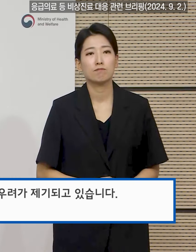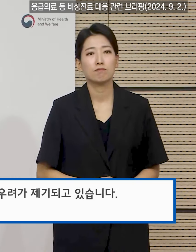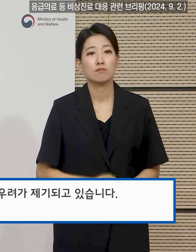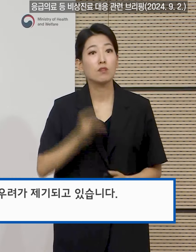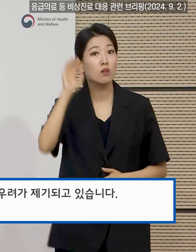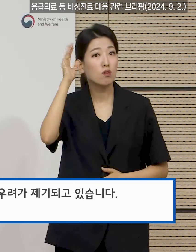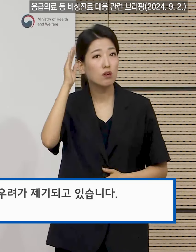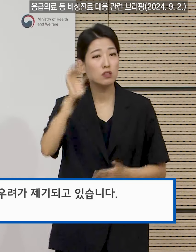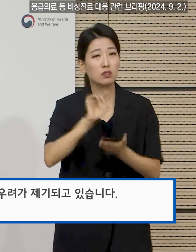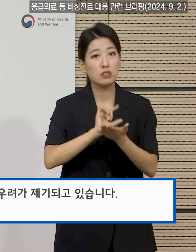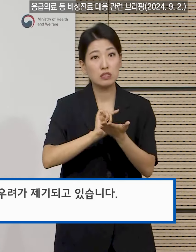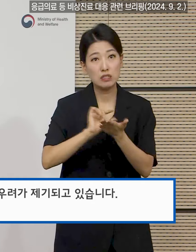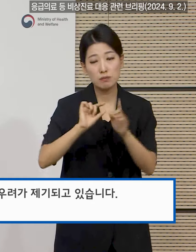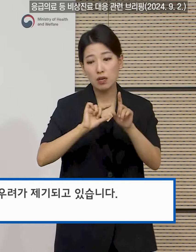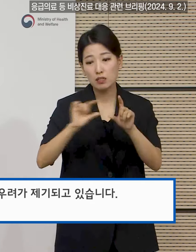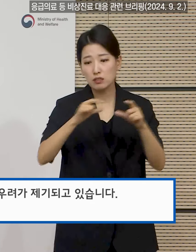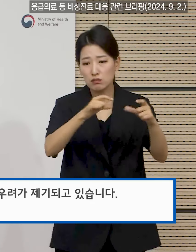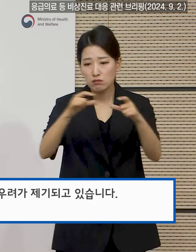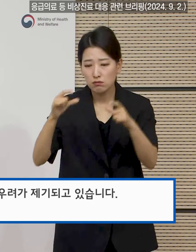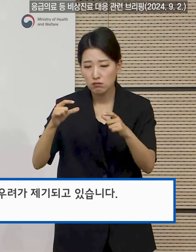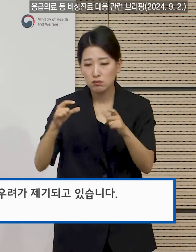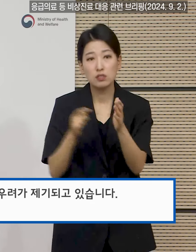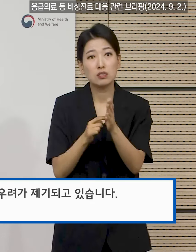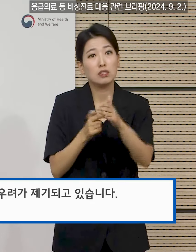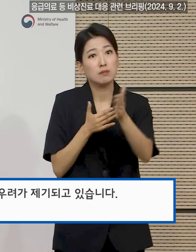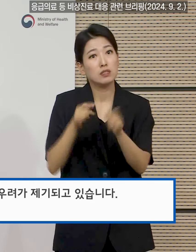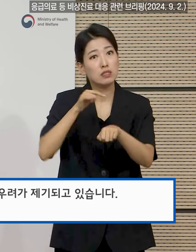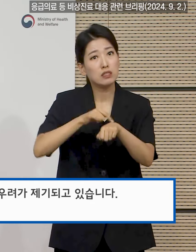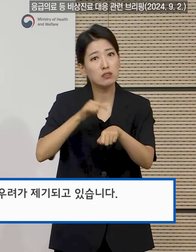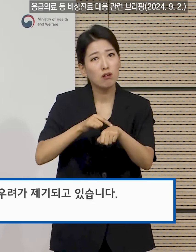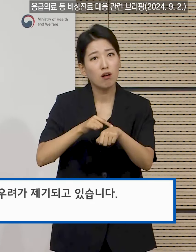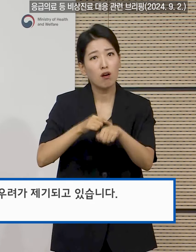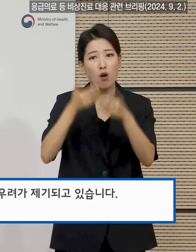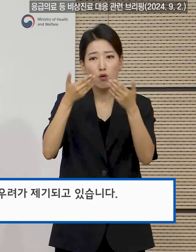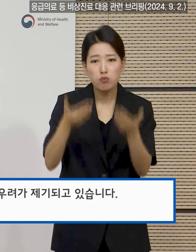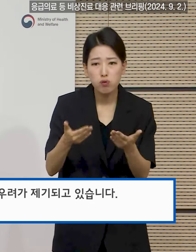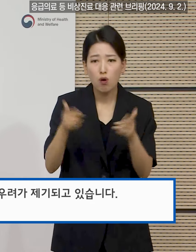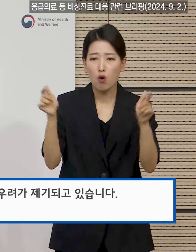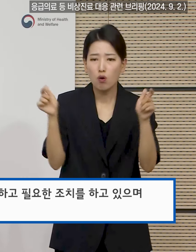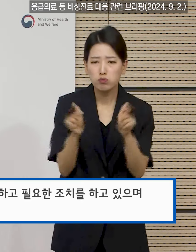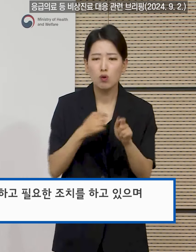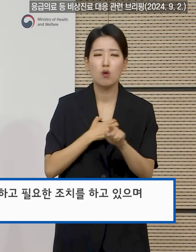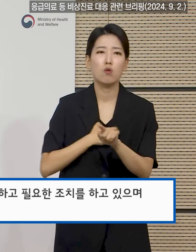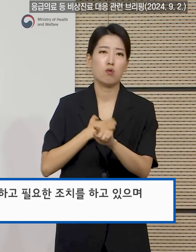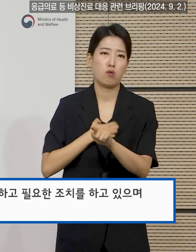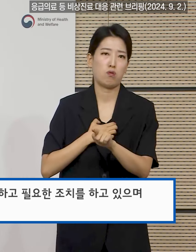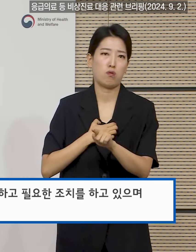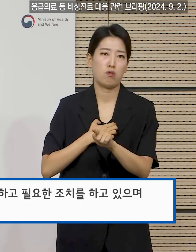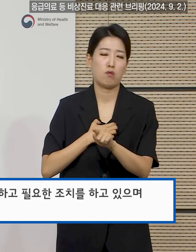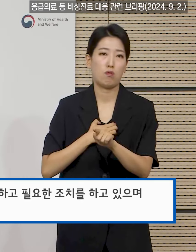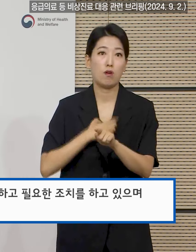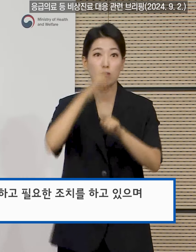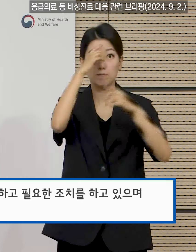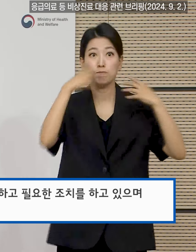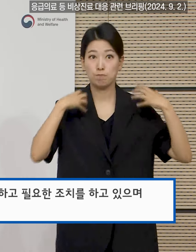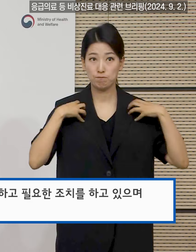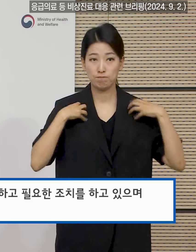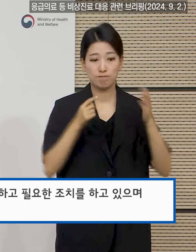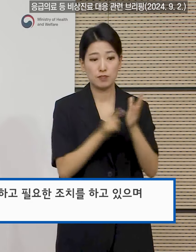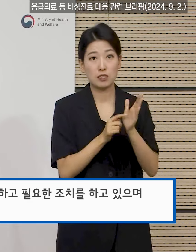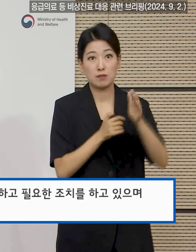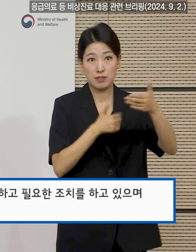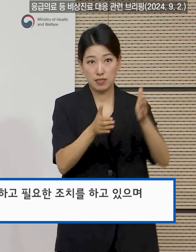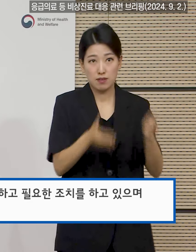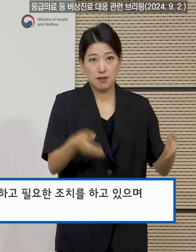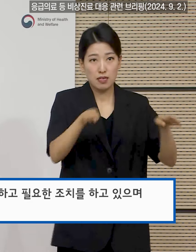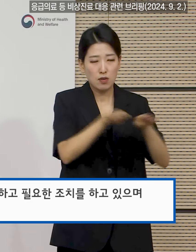지역의 응급의료기관 단축 운영 등 우려가 제기되고 있습니다. 정부는 응급의료기관별로